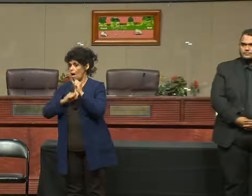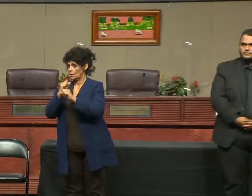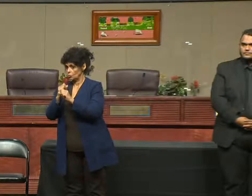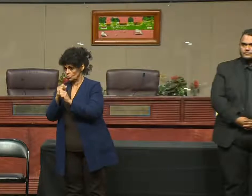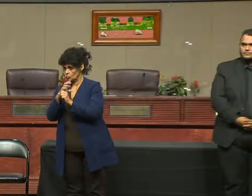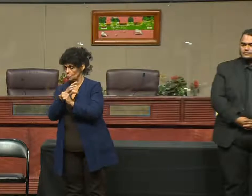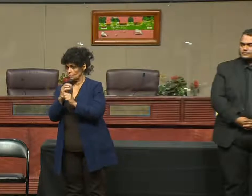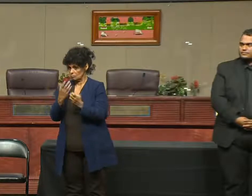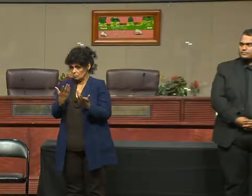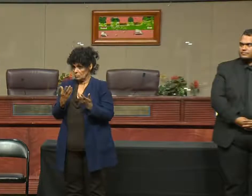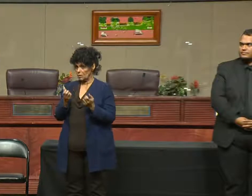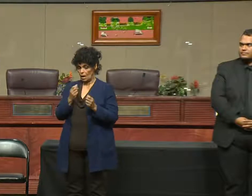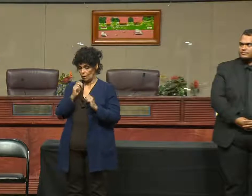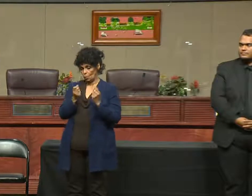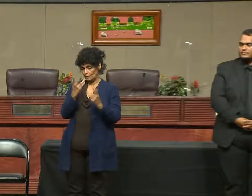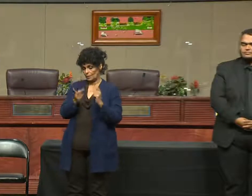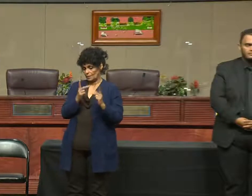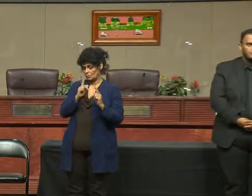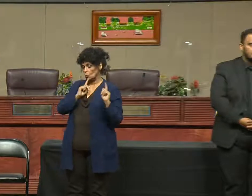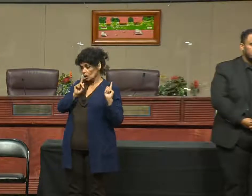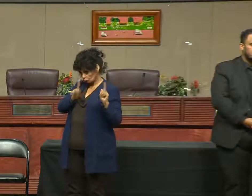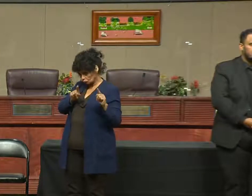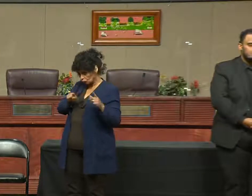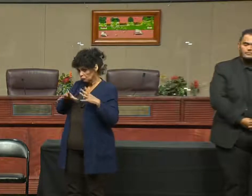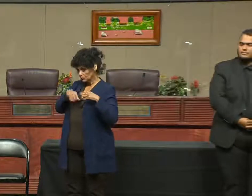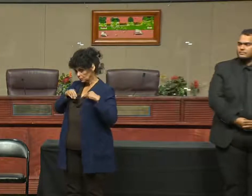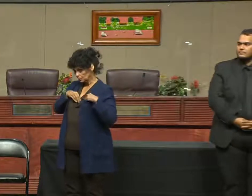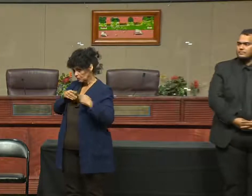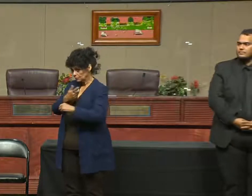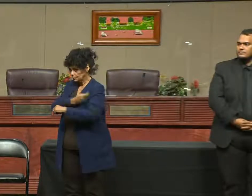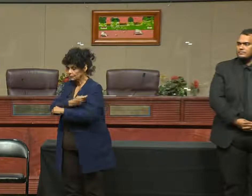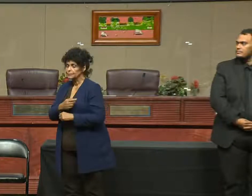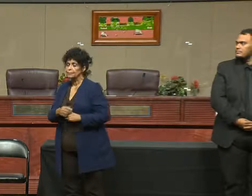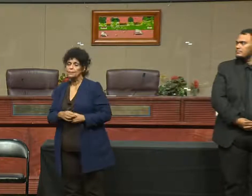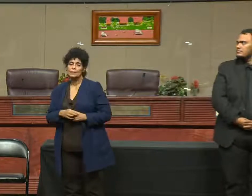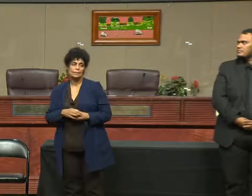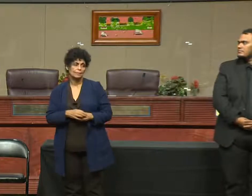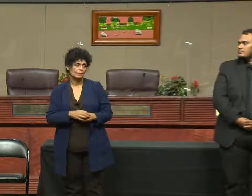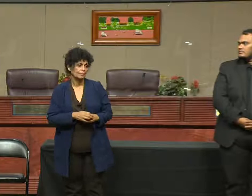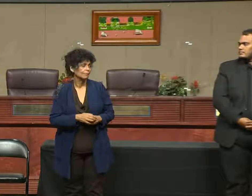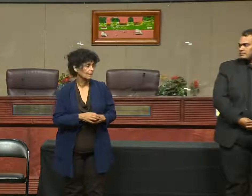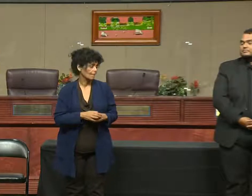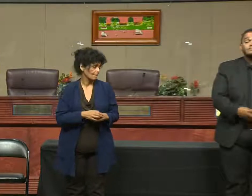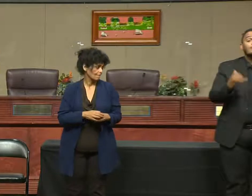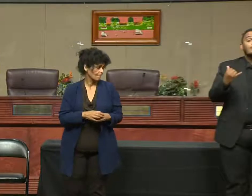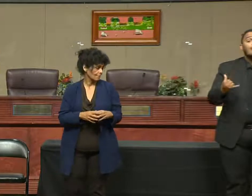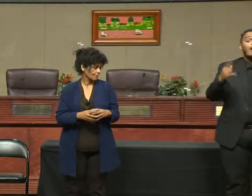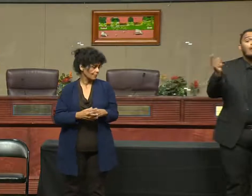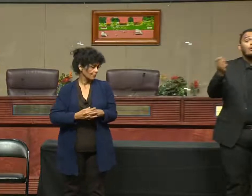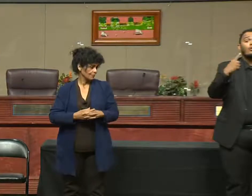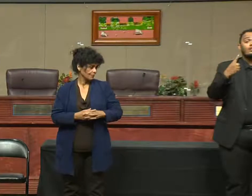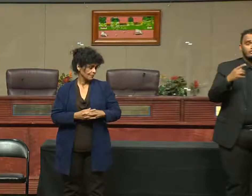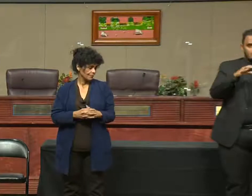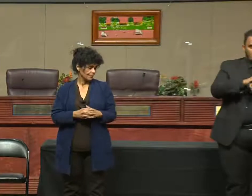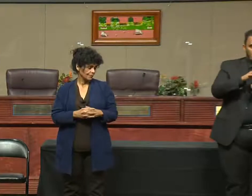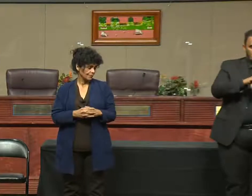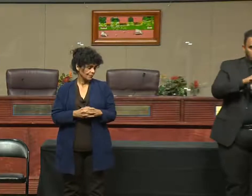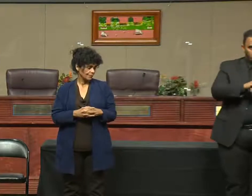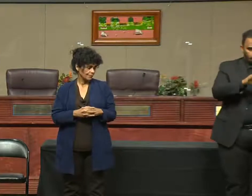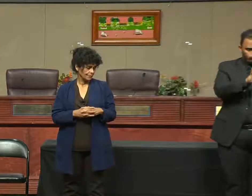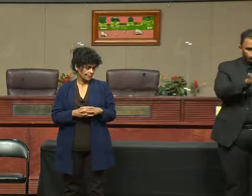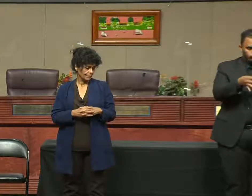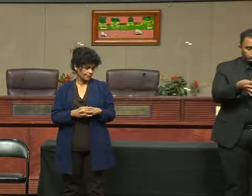respuesta de la gente. Gracias. Yeah. The question in Spanish were to explain the process for minors to get